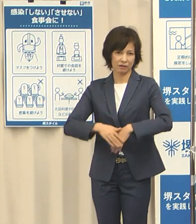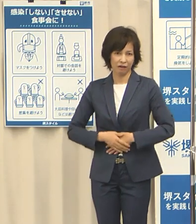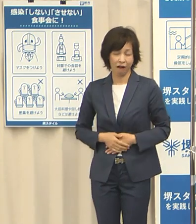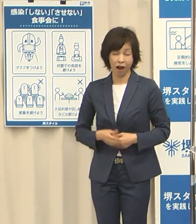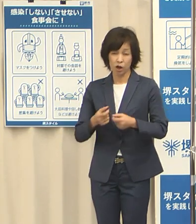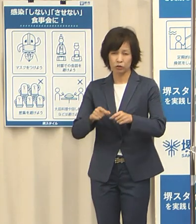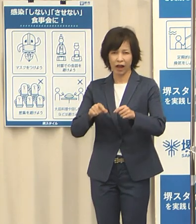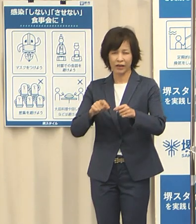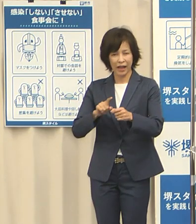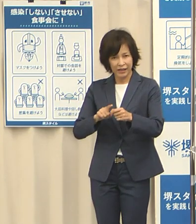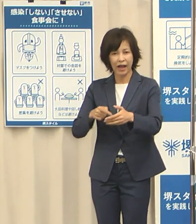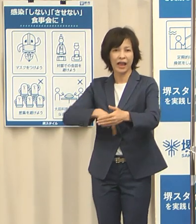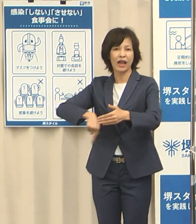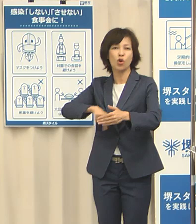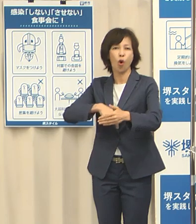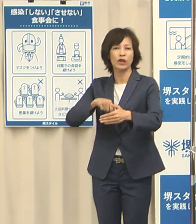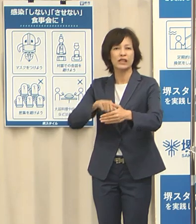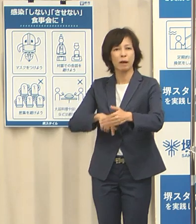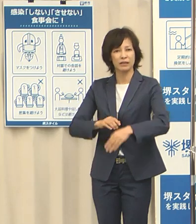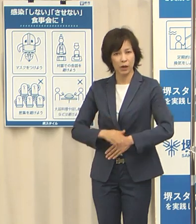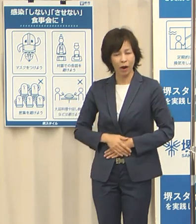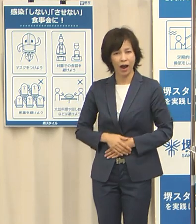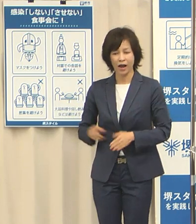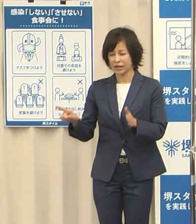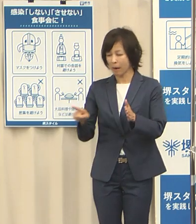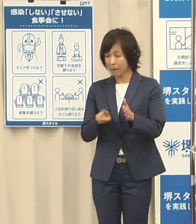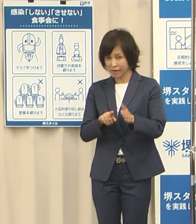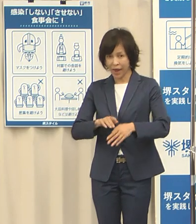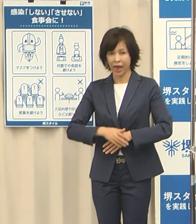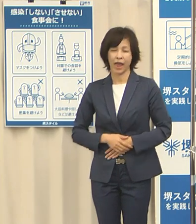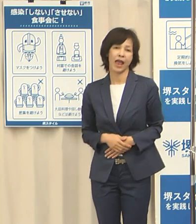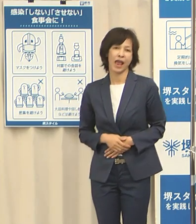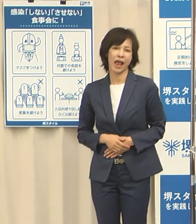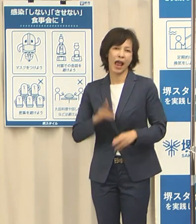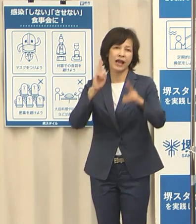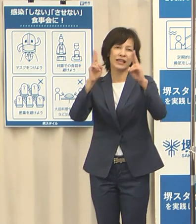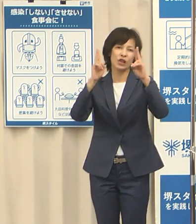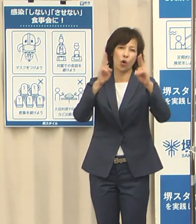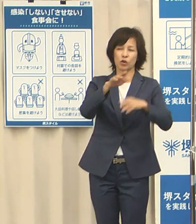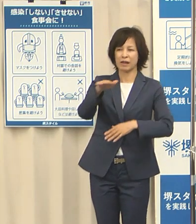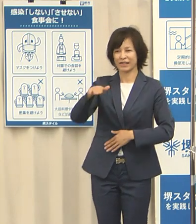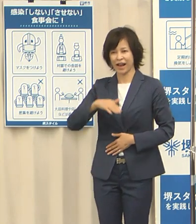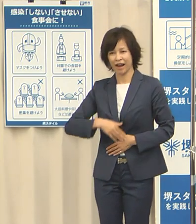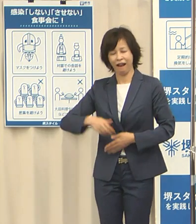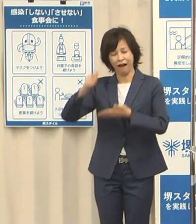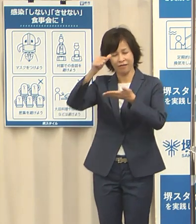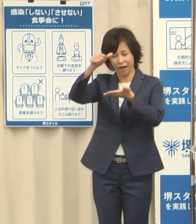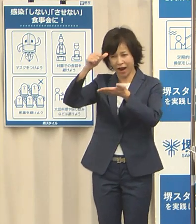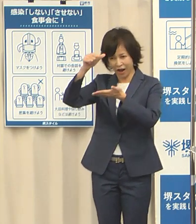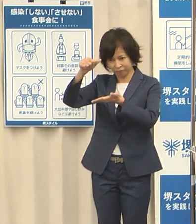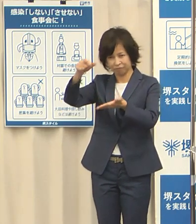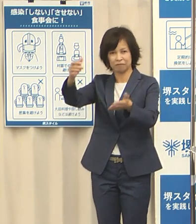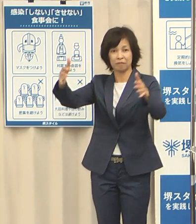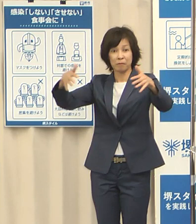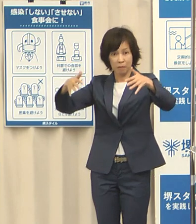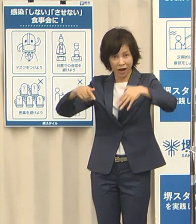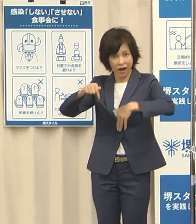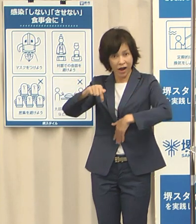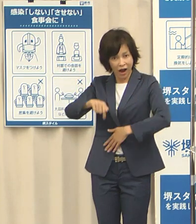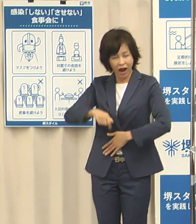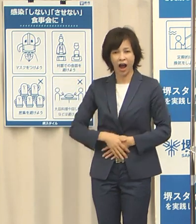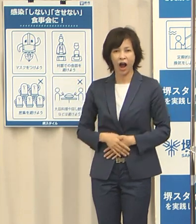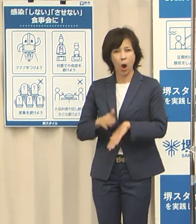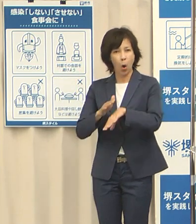体的な取り組みとしましては、これまで企業の皆さんから提案いただいたことっていうのを、このノウハウというものはなかな